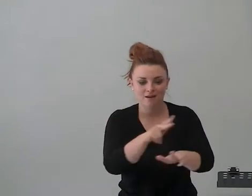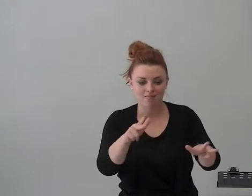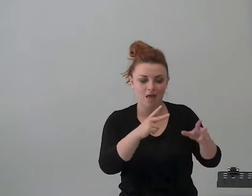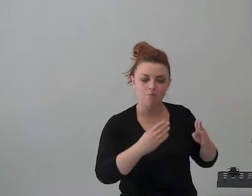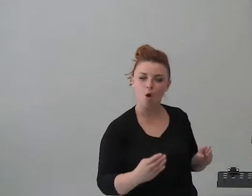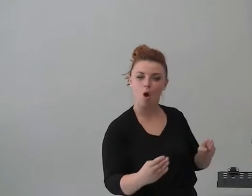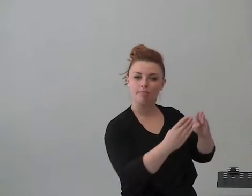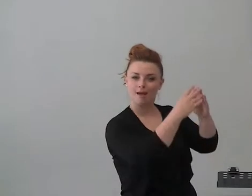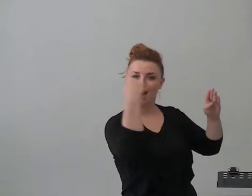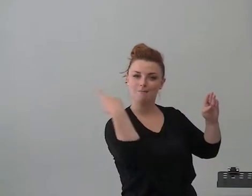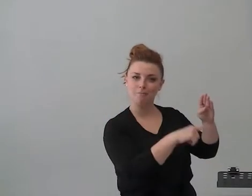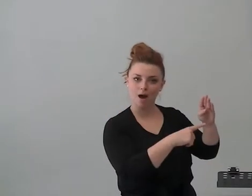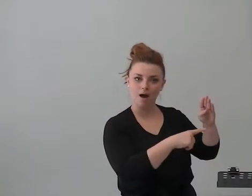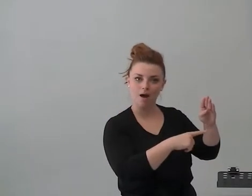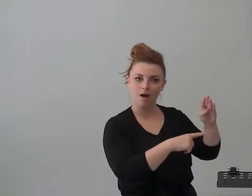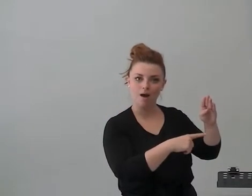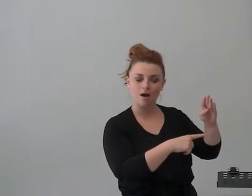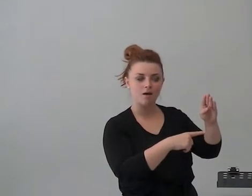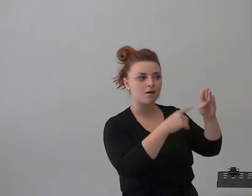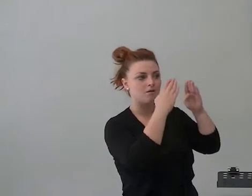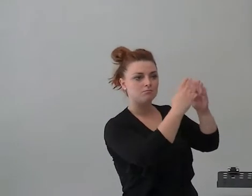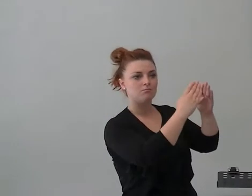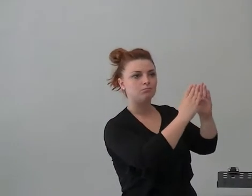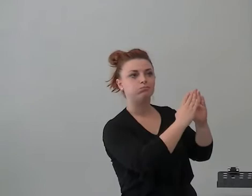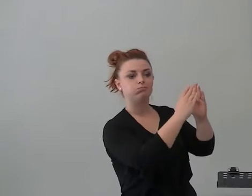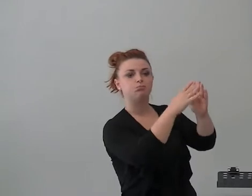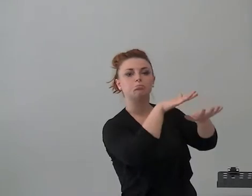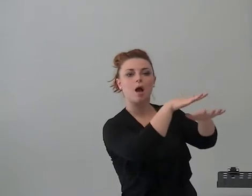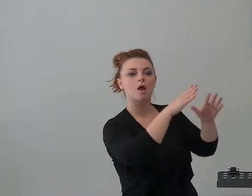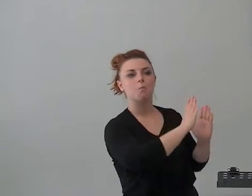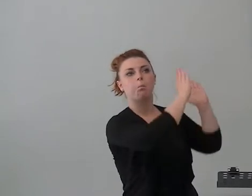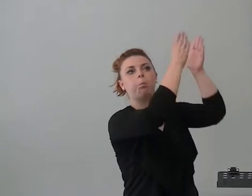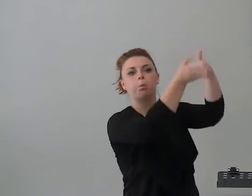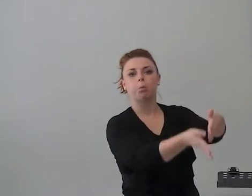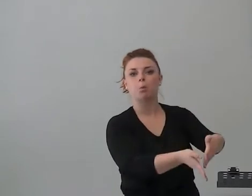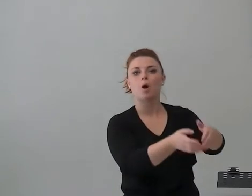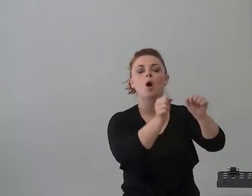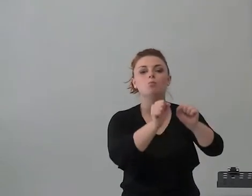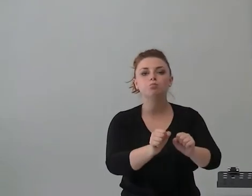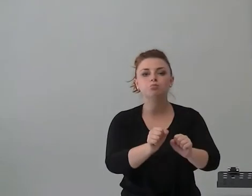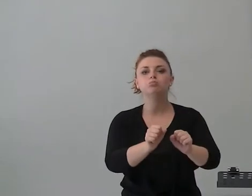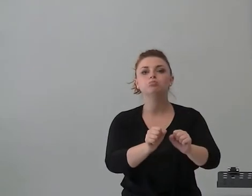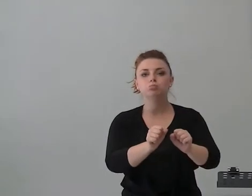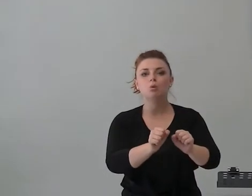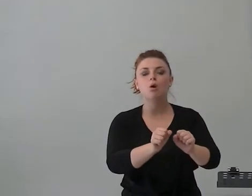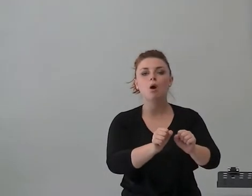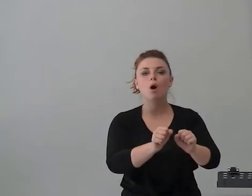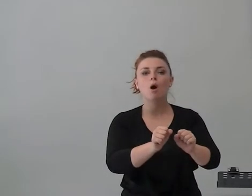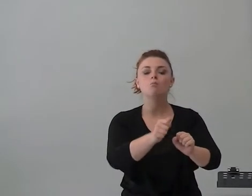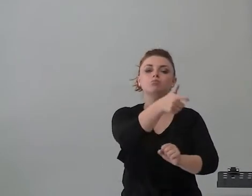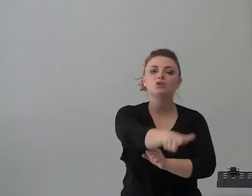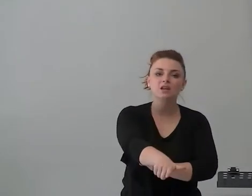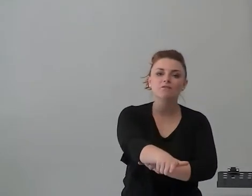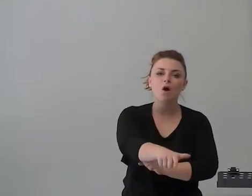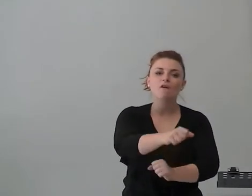togliti di là e gettati nel mare, sarebbe fatto. Di che cosa sta parlando Gesù? Non sta parlando di